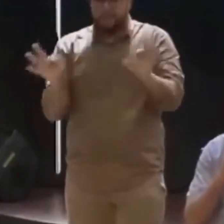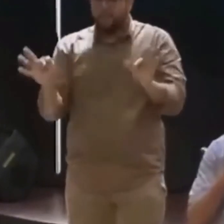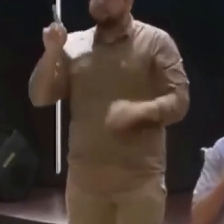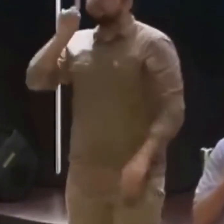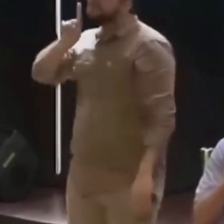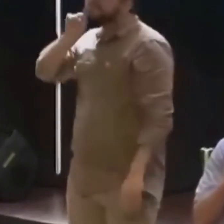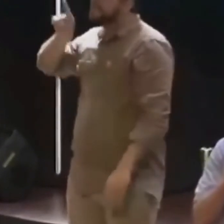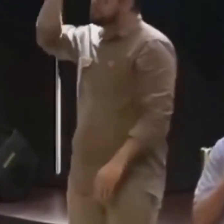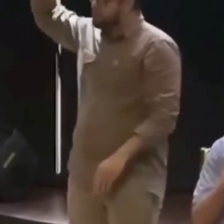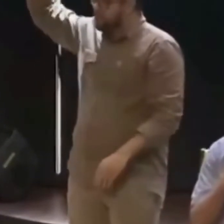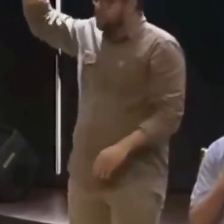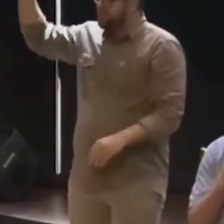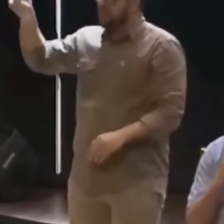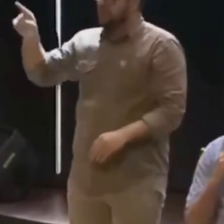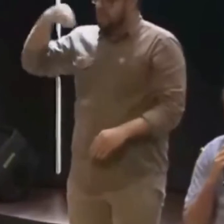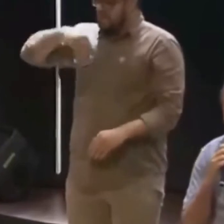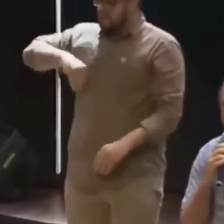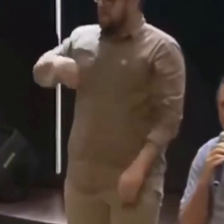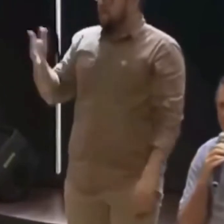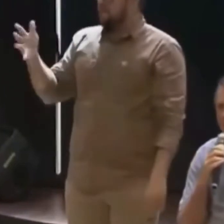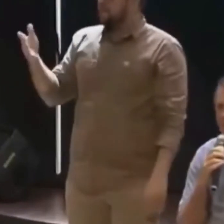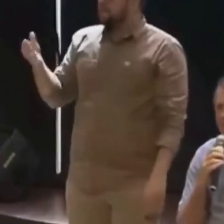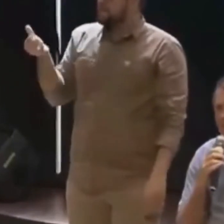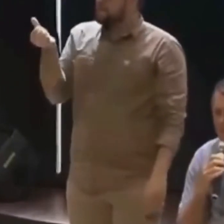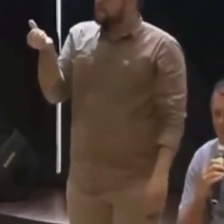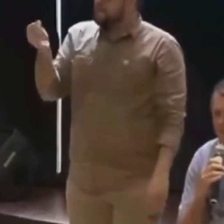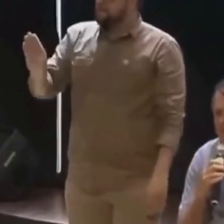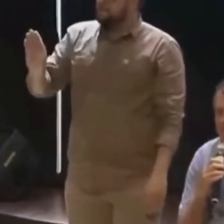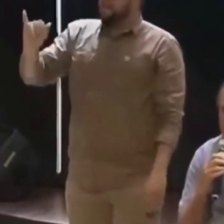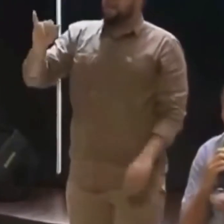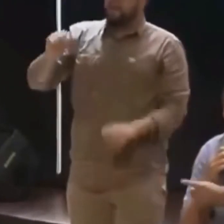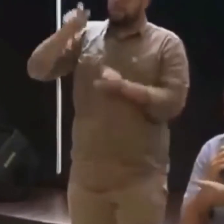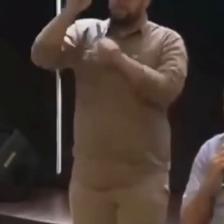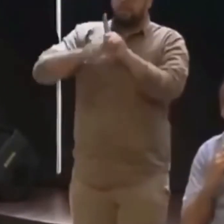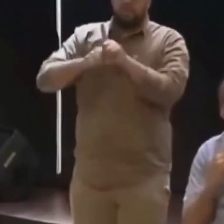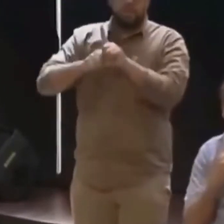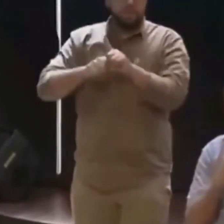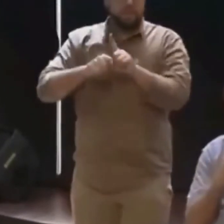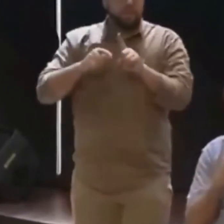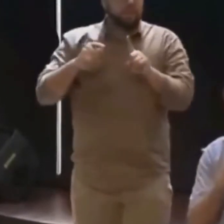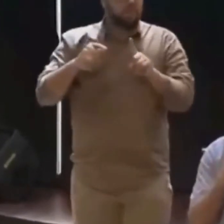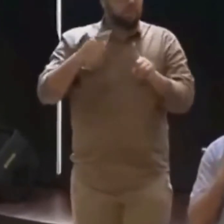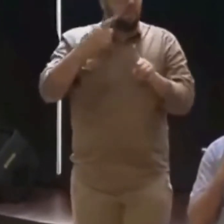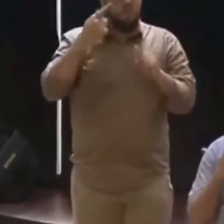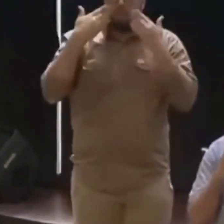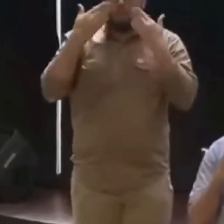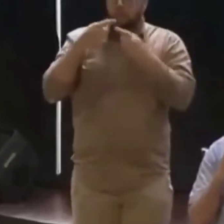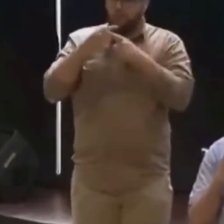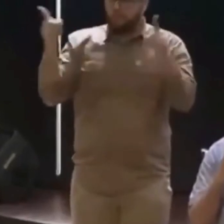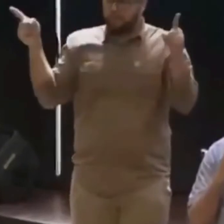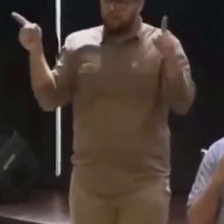Unidos, que ganha em média 6 bilhões por mês, dinheiro de vocês que bota combustível nos